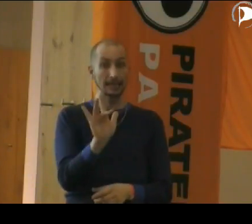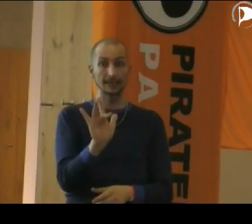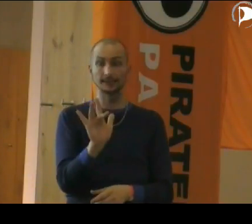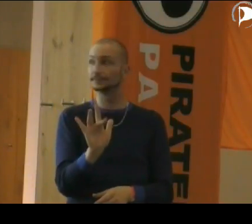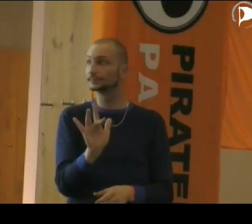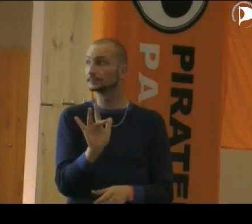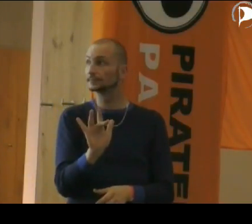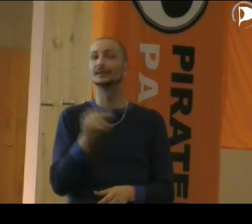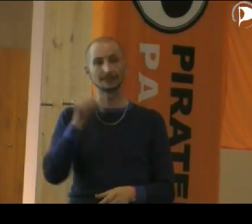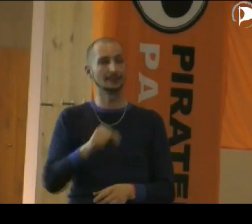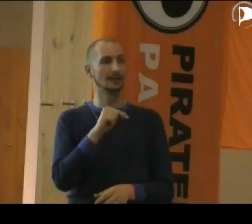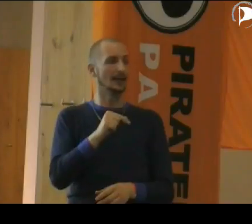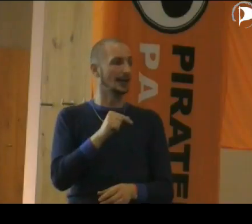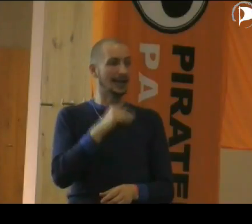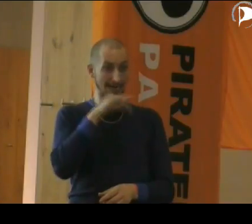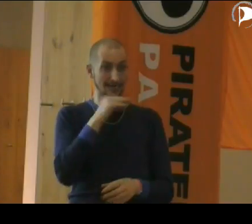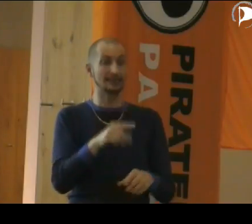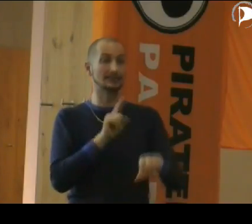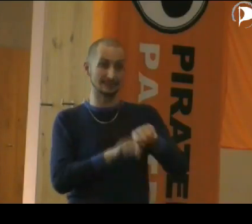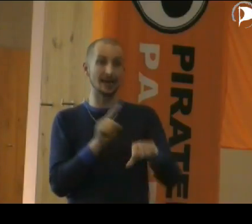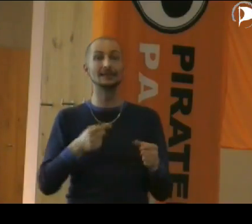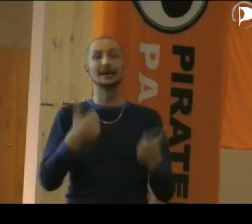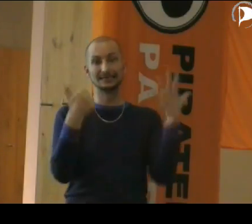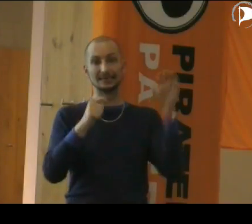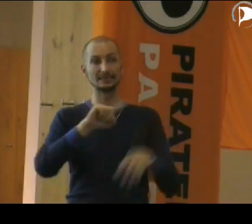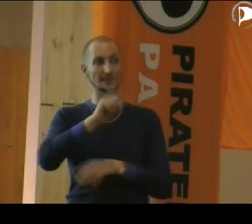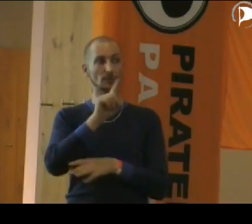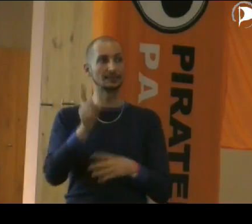gute teams tatsächlich sekunde begrenzen